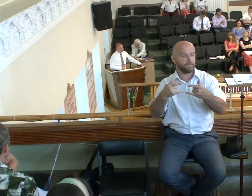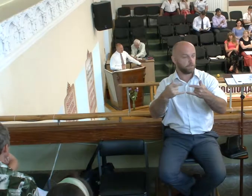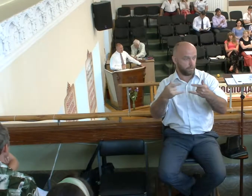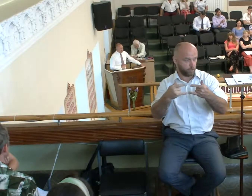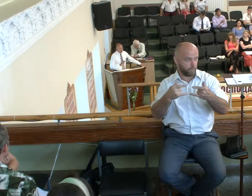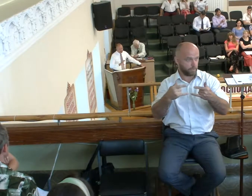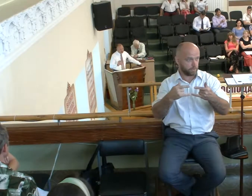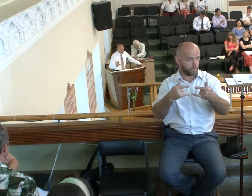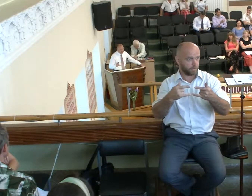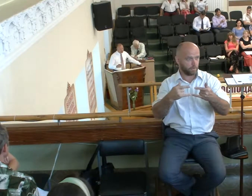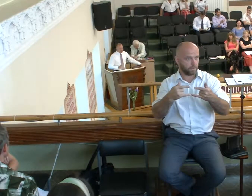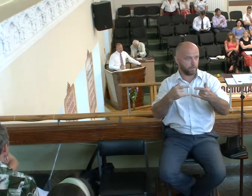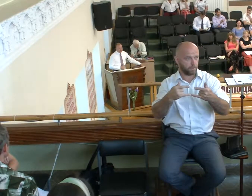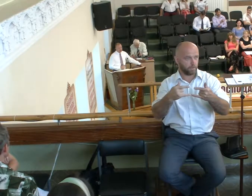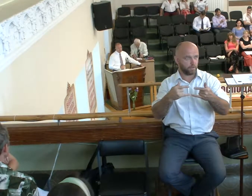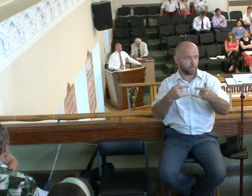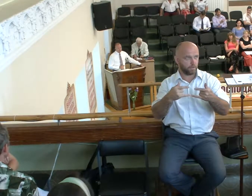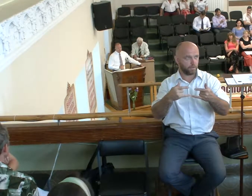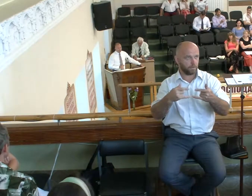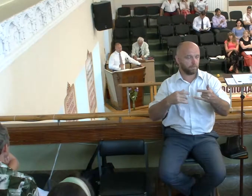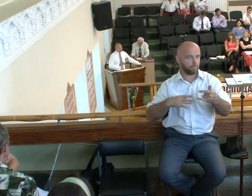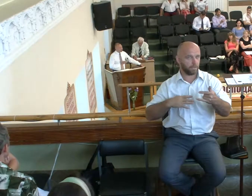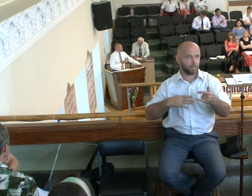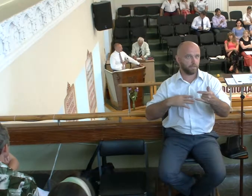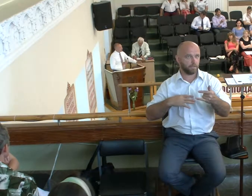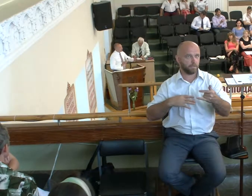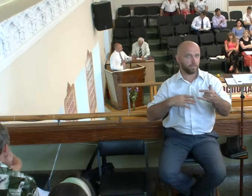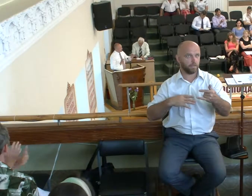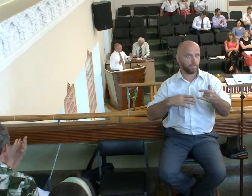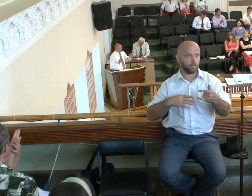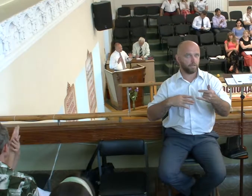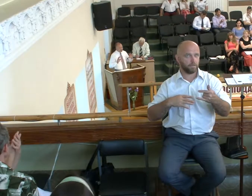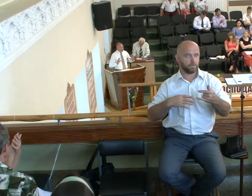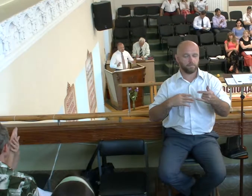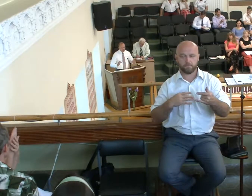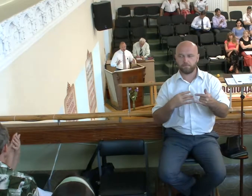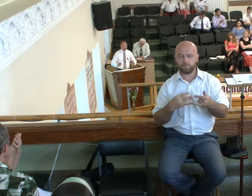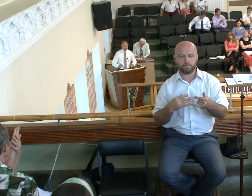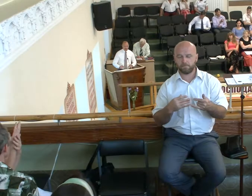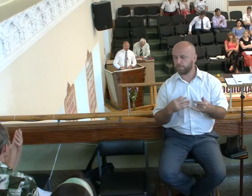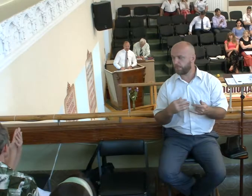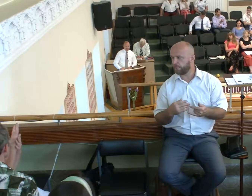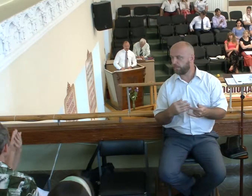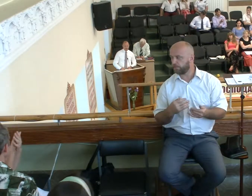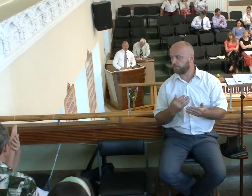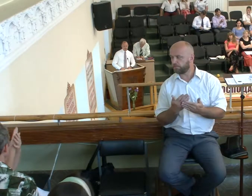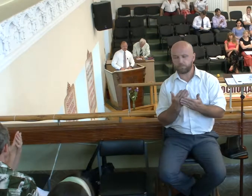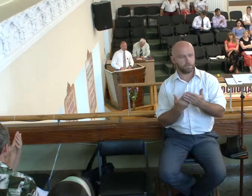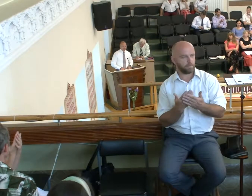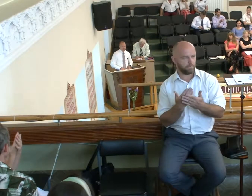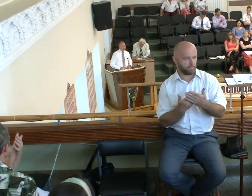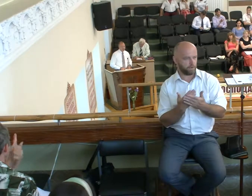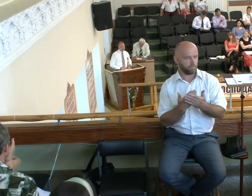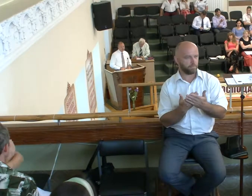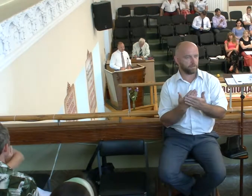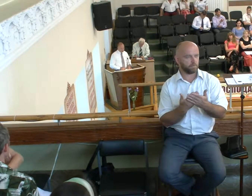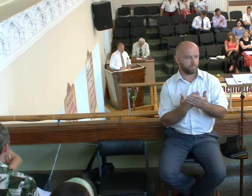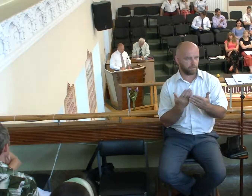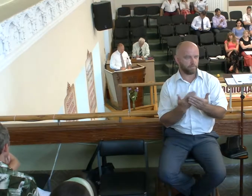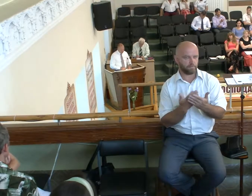настоящий телесериал, очень интересный. Я думаю, вот старшее поколение особо помнит этот